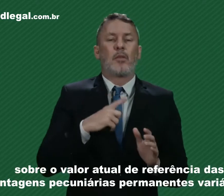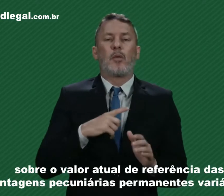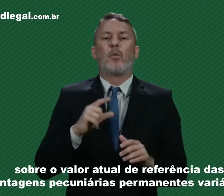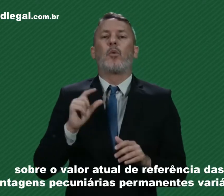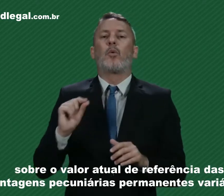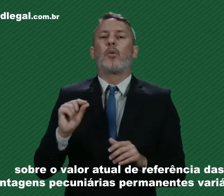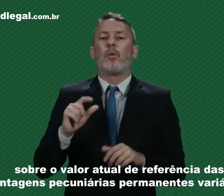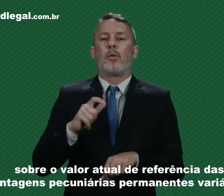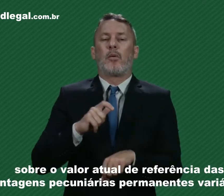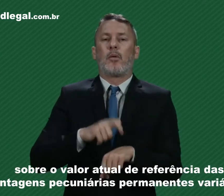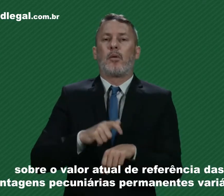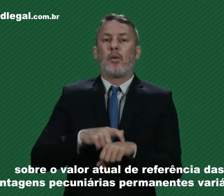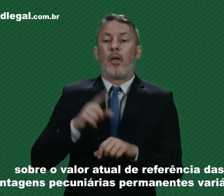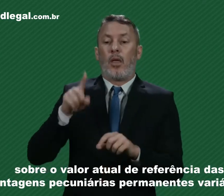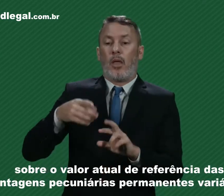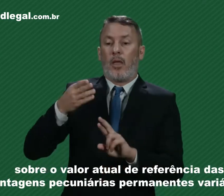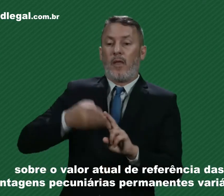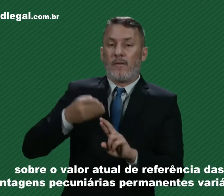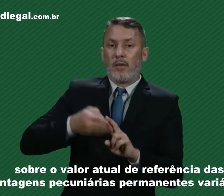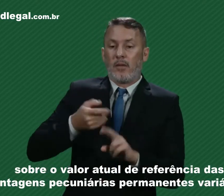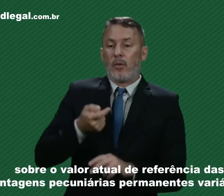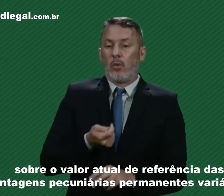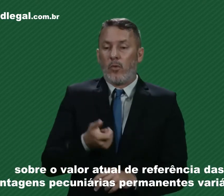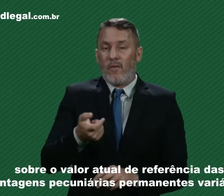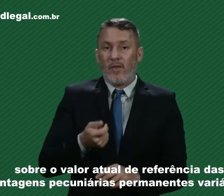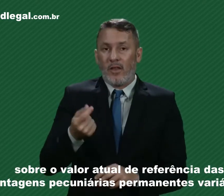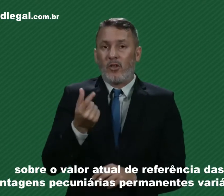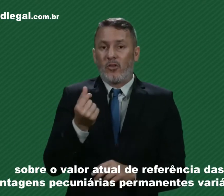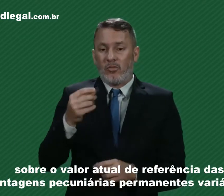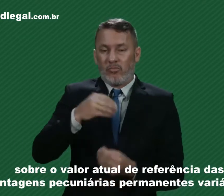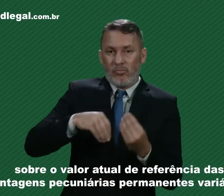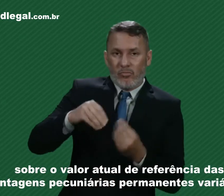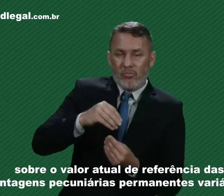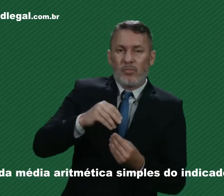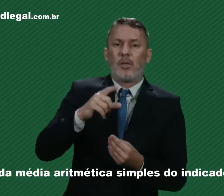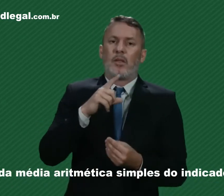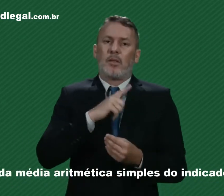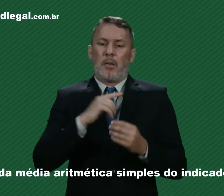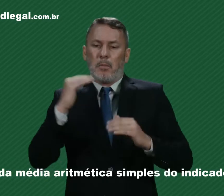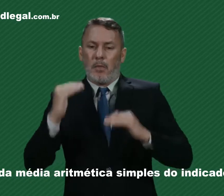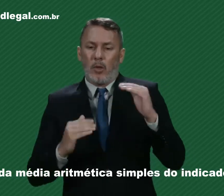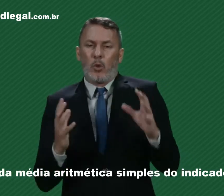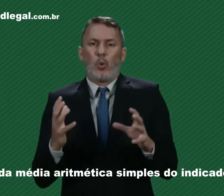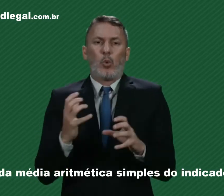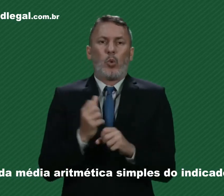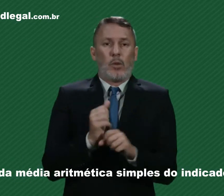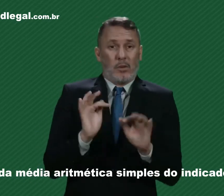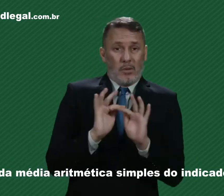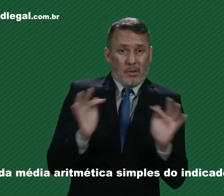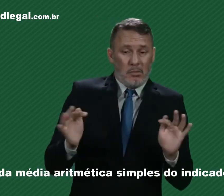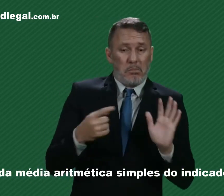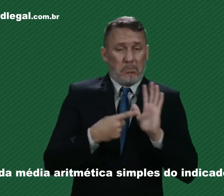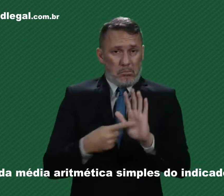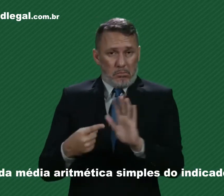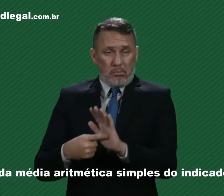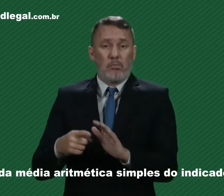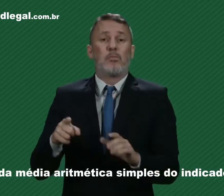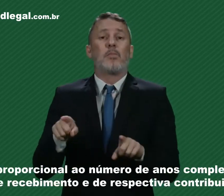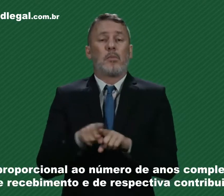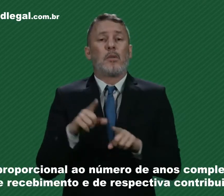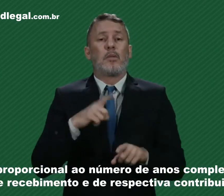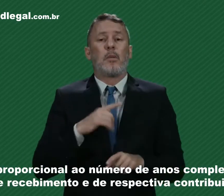sobre o valor atual da referência das vantagens pecuniárias permanentes variáveis, da média aritmética simples do